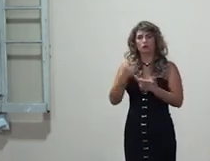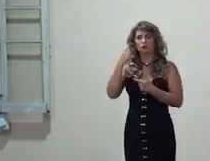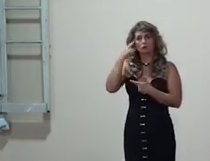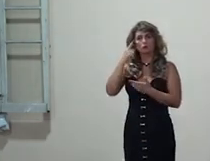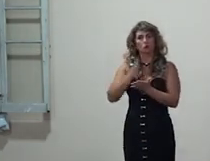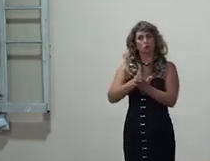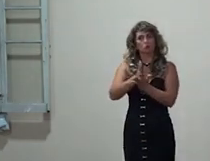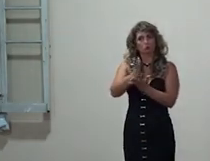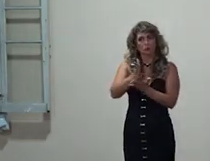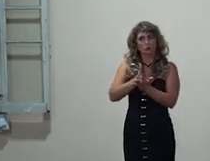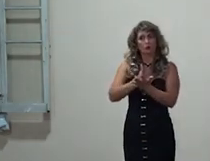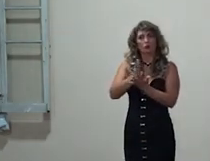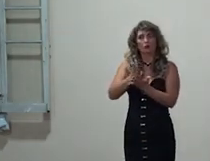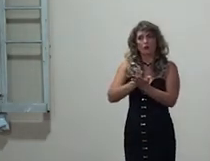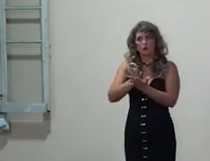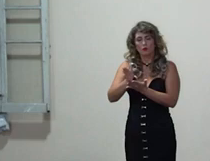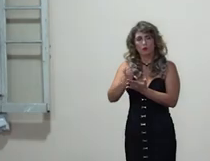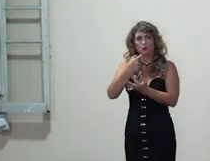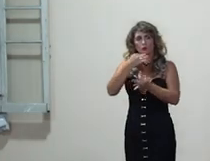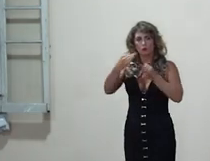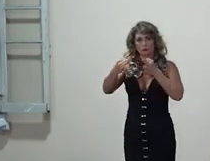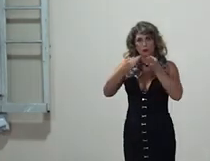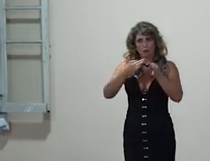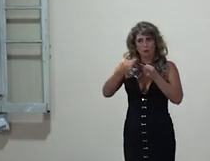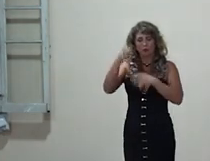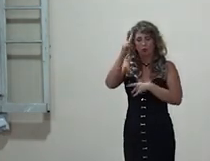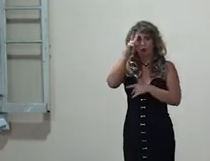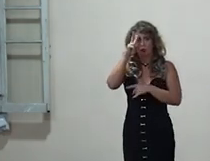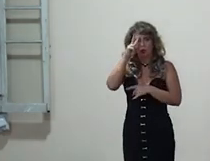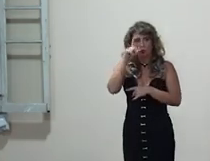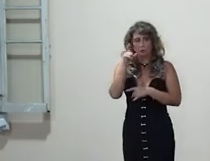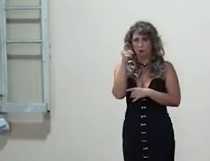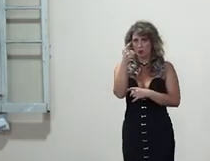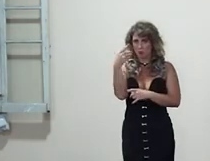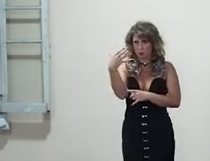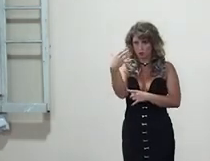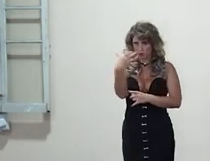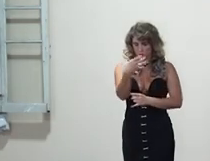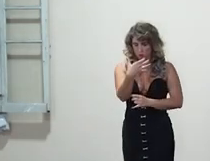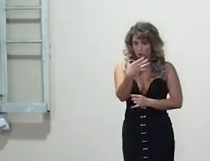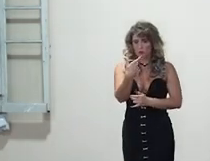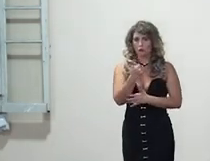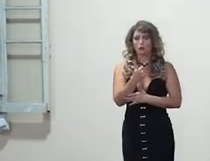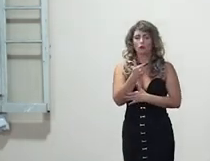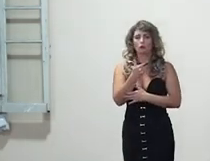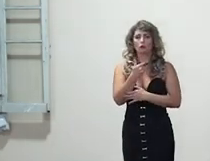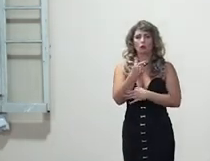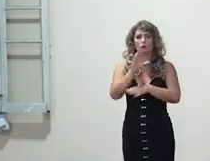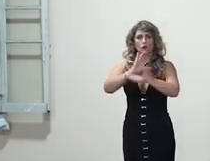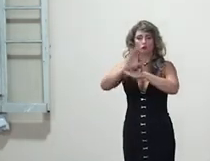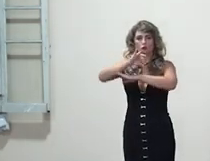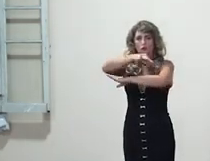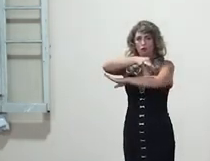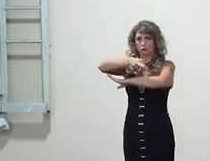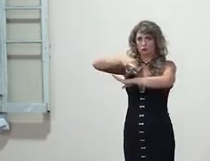viés de levantamento... Ah, lembrando que a Isupar, então, o curso de